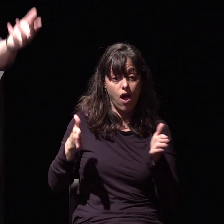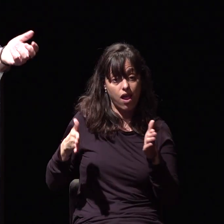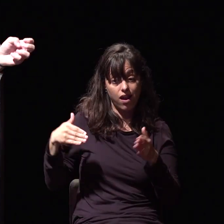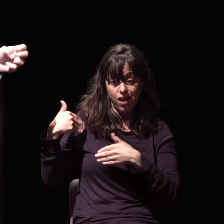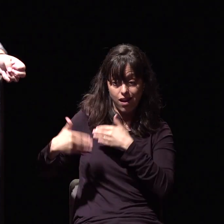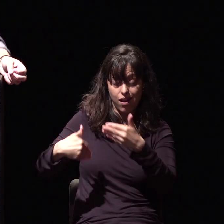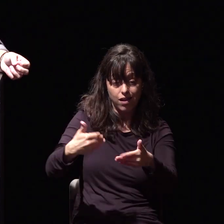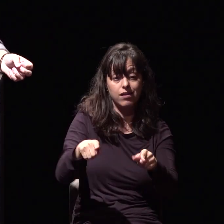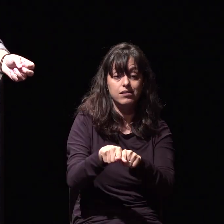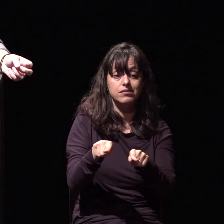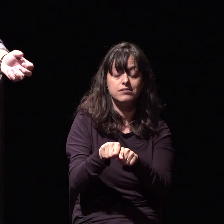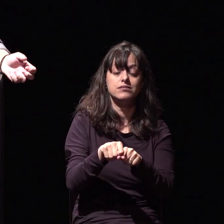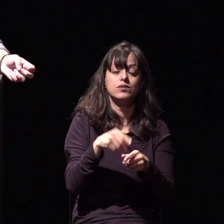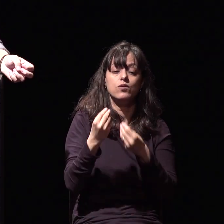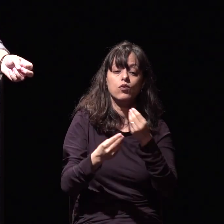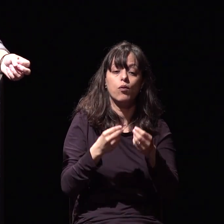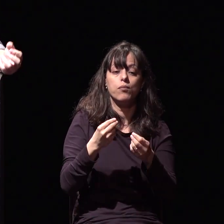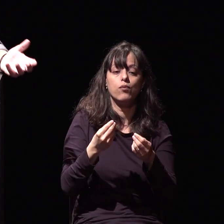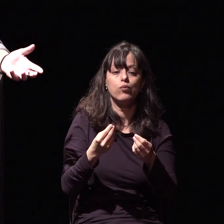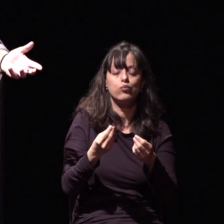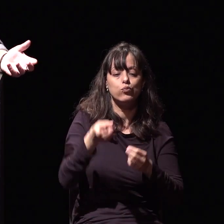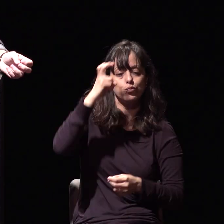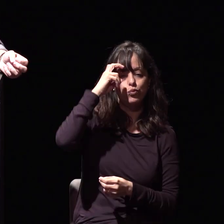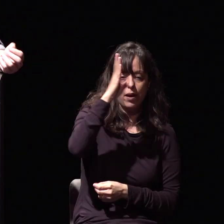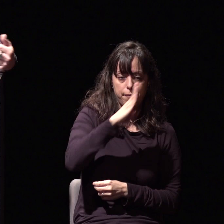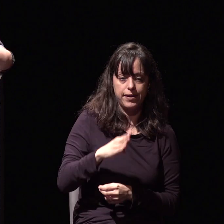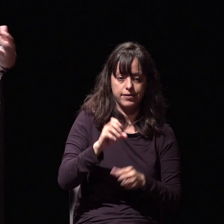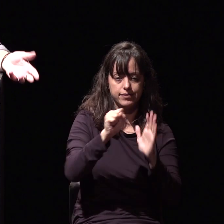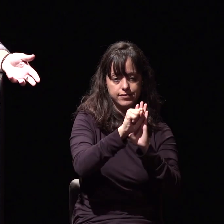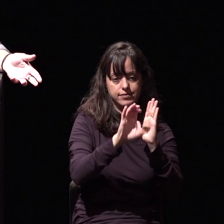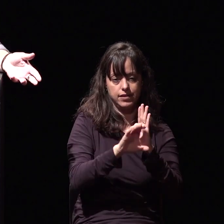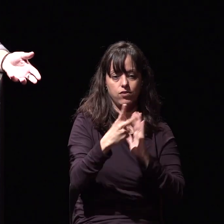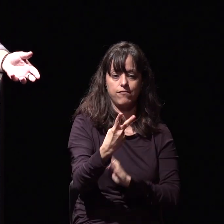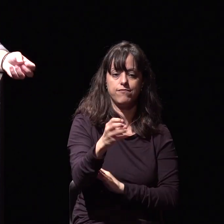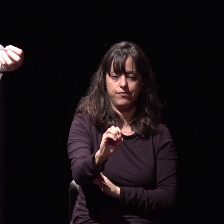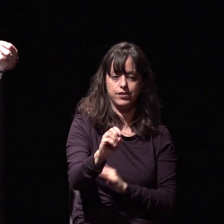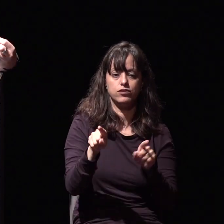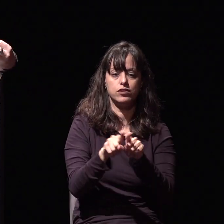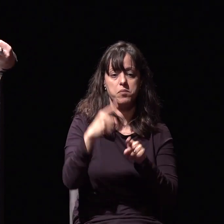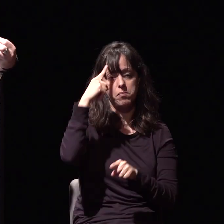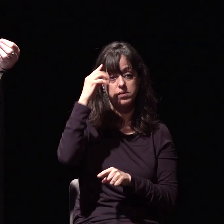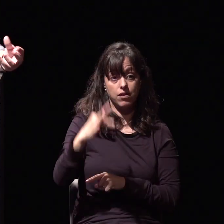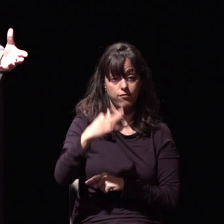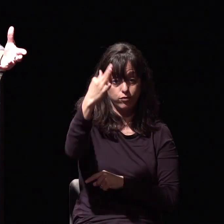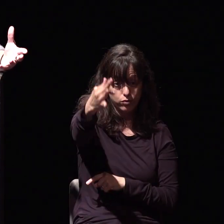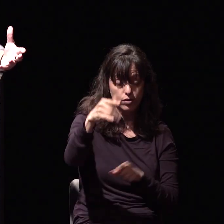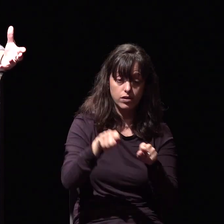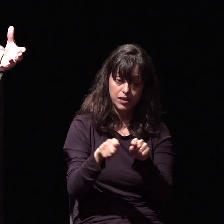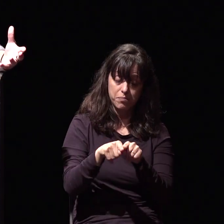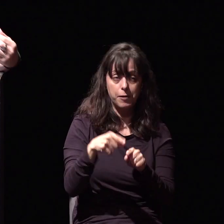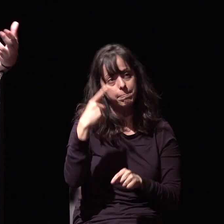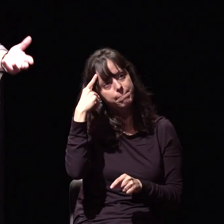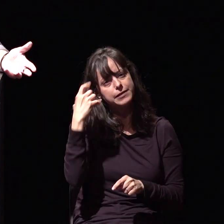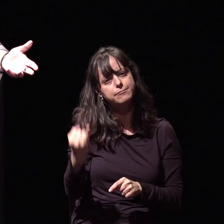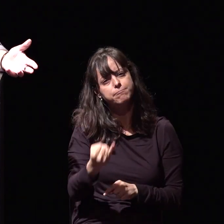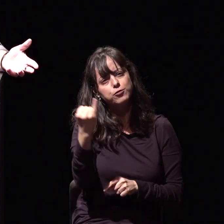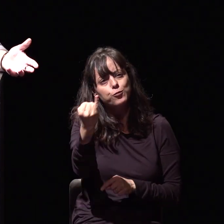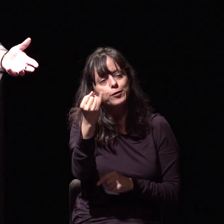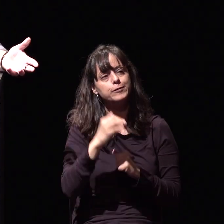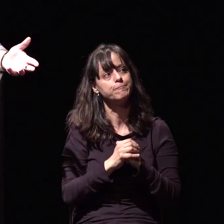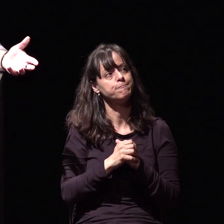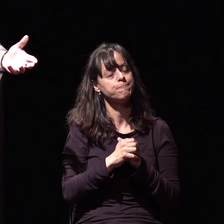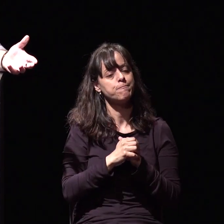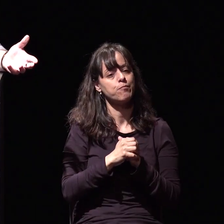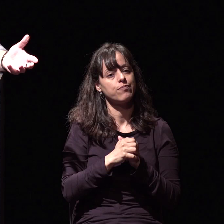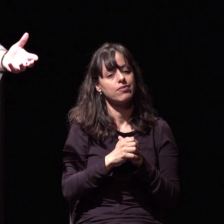sobre a dinâmica da construção da arquitetura brasileira no século XX, pensar perspectivas futuras. E acho importante esse pretexto, de uma